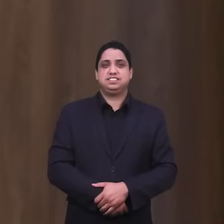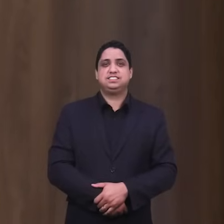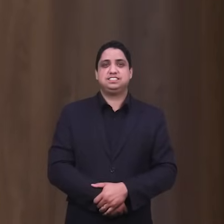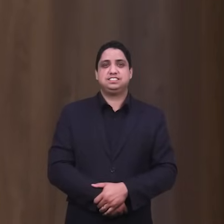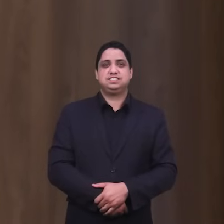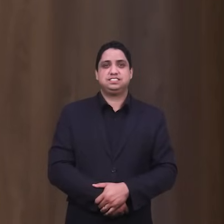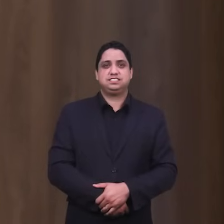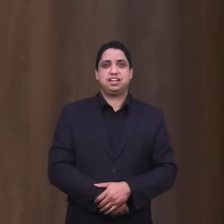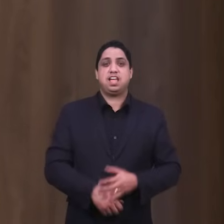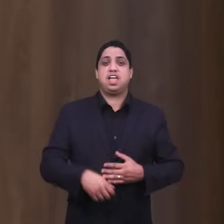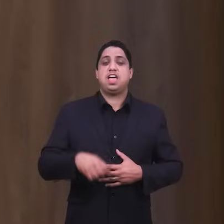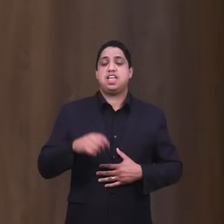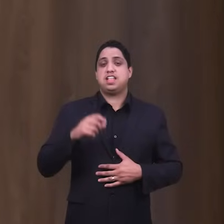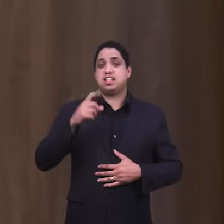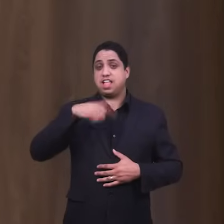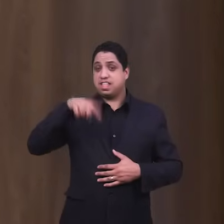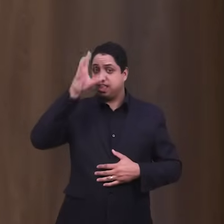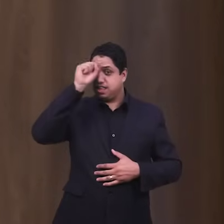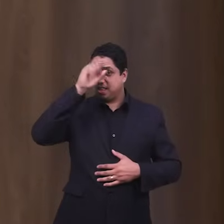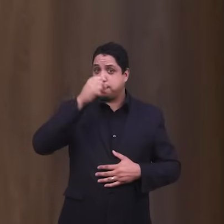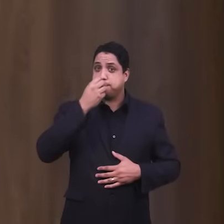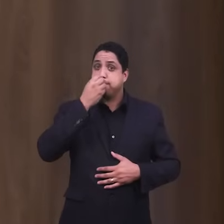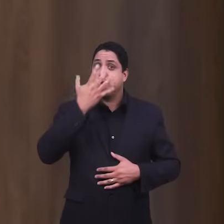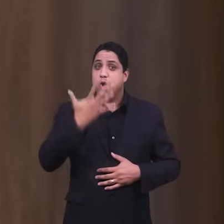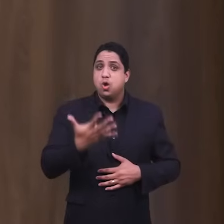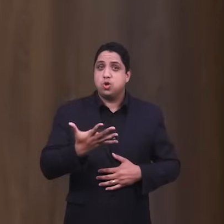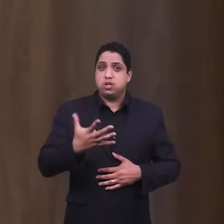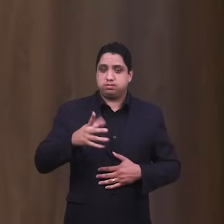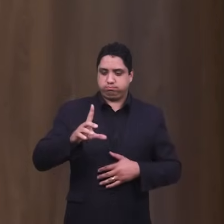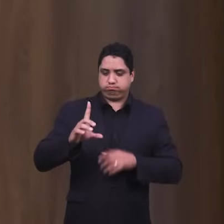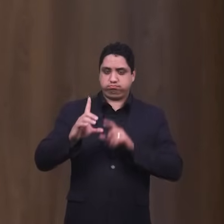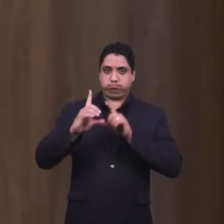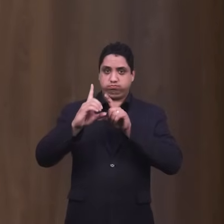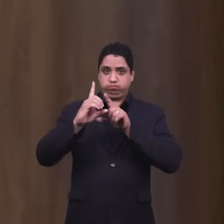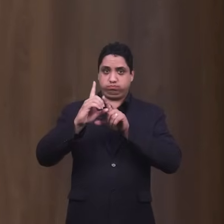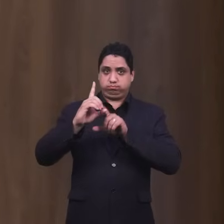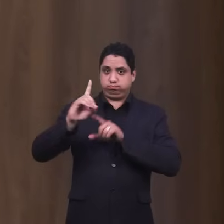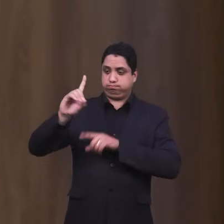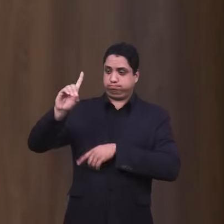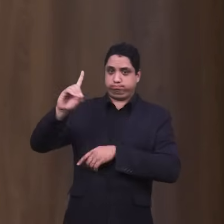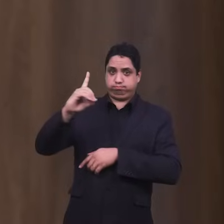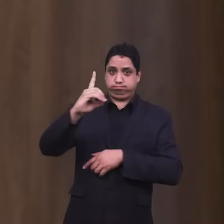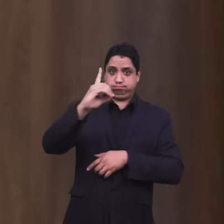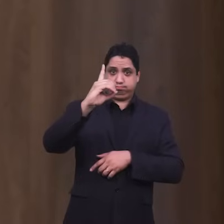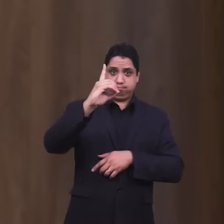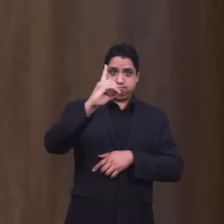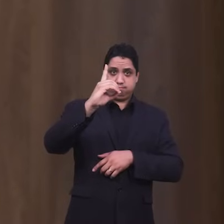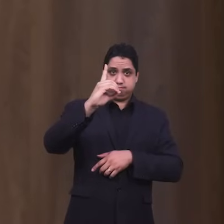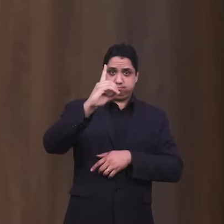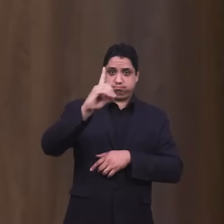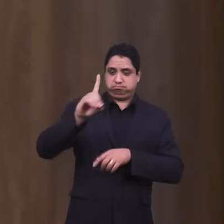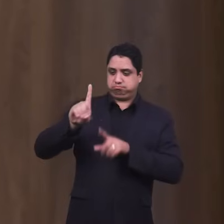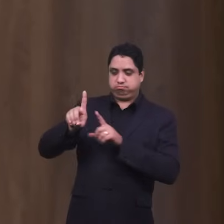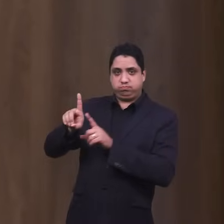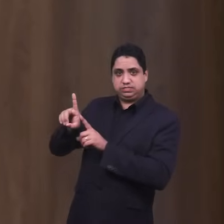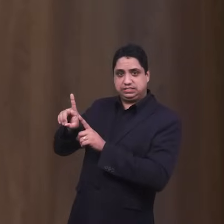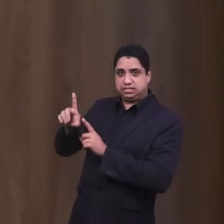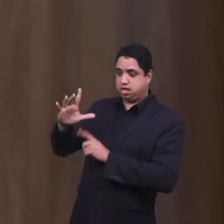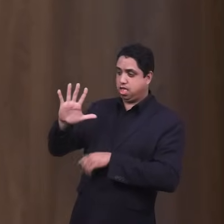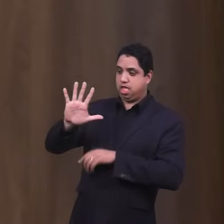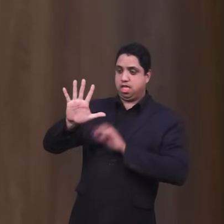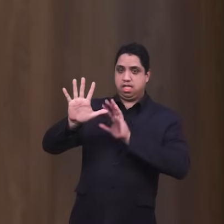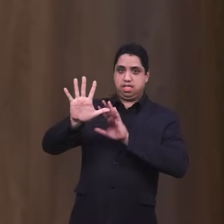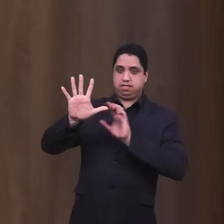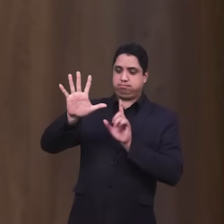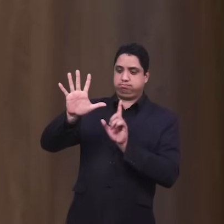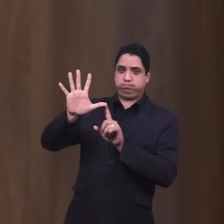sinal, ok? Então aqui a gente vai fazer bom e a mão em D, dia, subindo aqui, ó, pro ladinho.